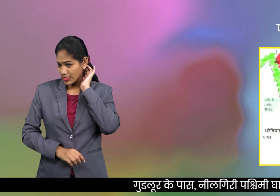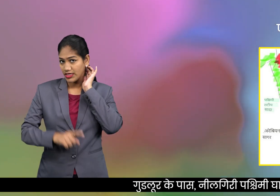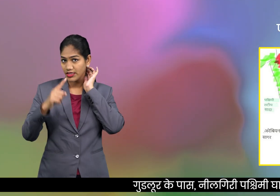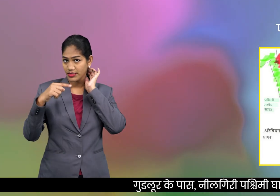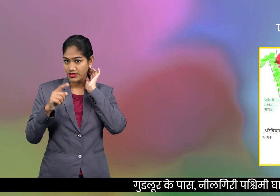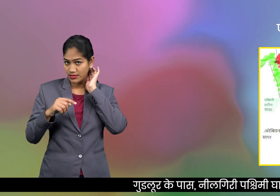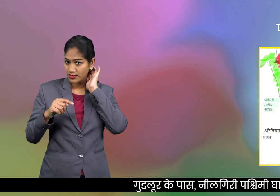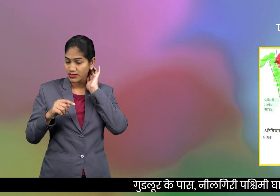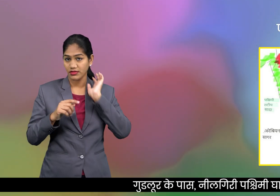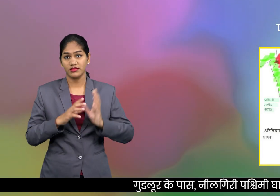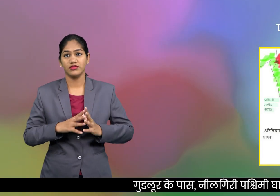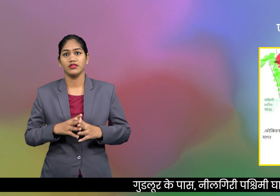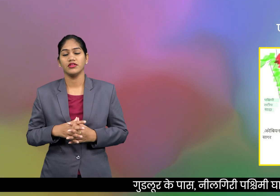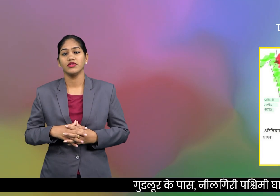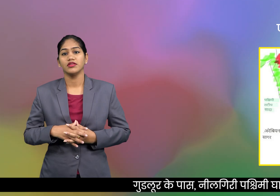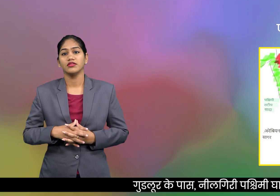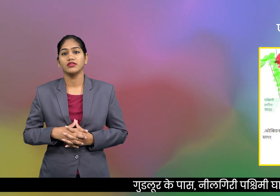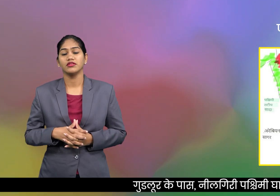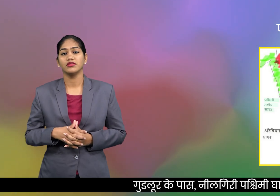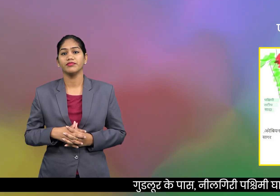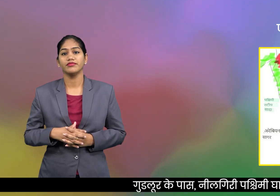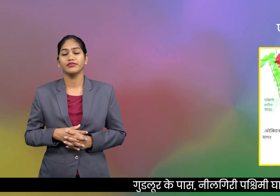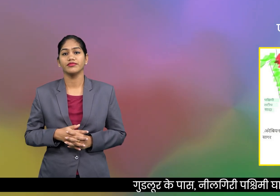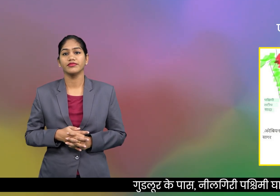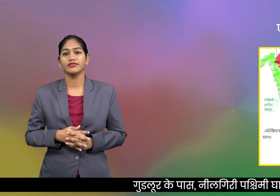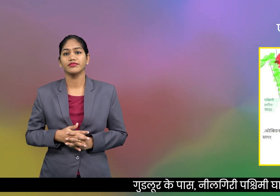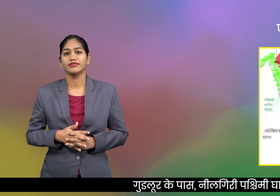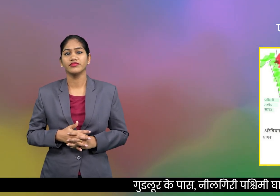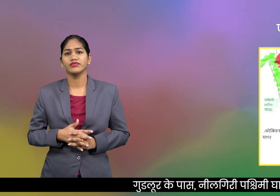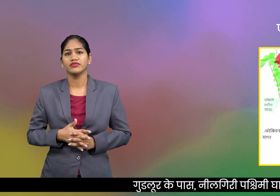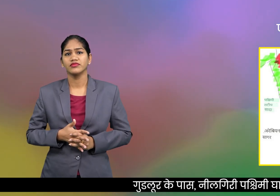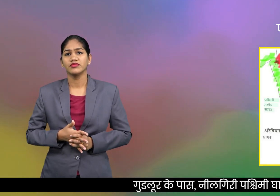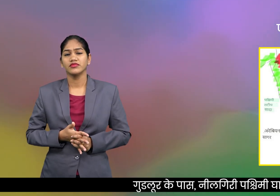गुडलूर के पास नीलगिरी पश्चिमी घाट में मिलती हैं